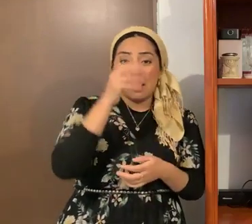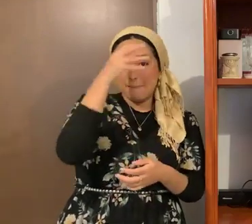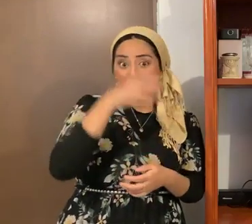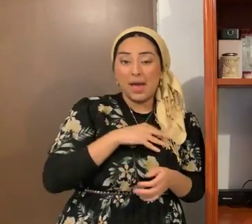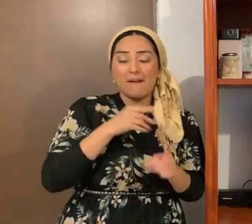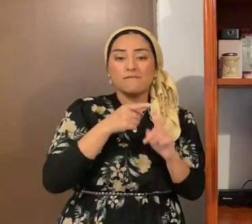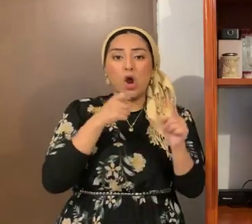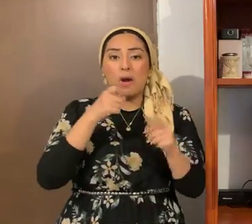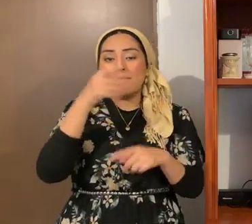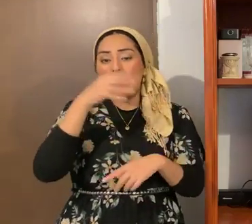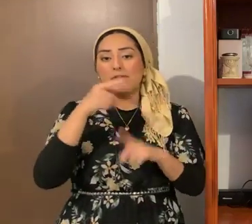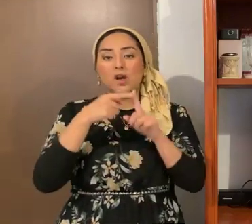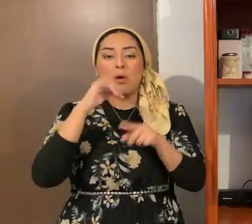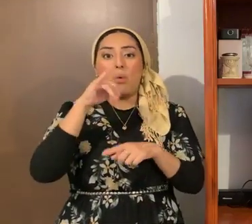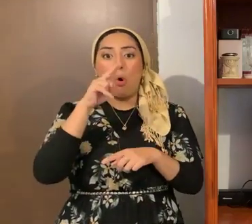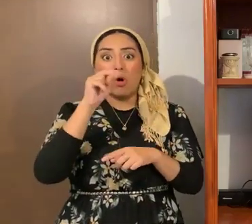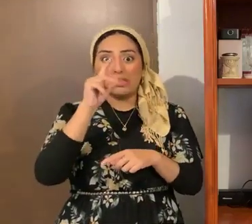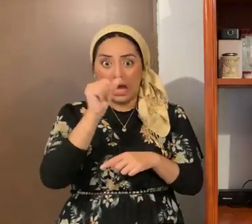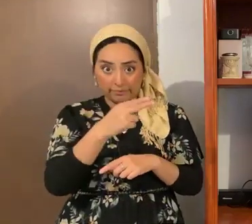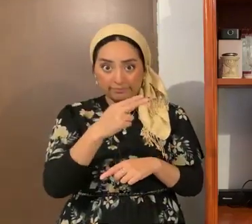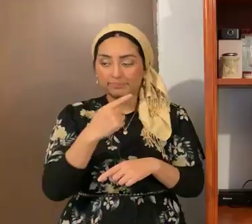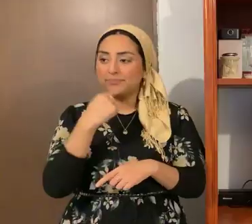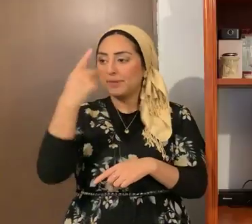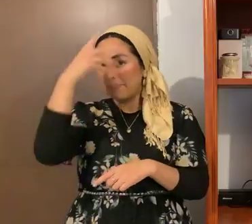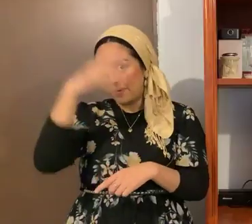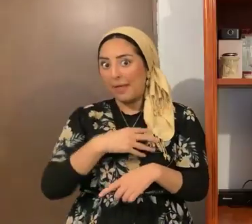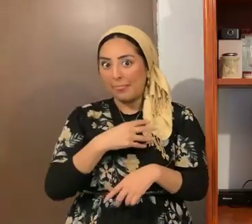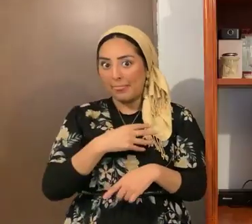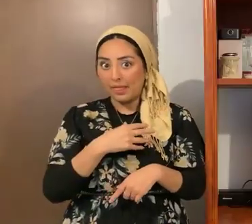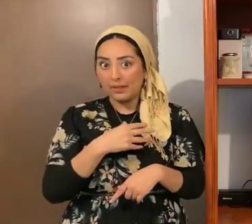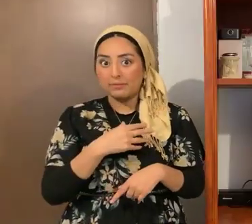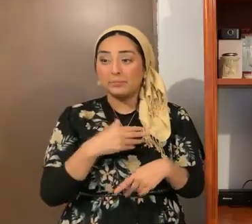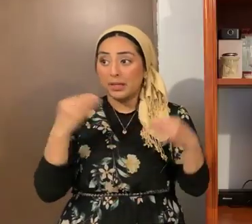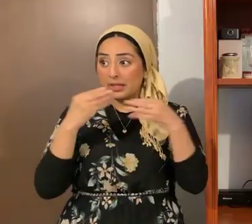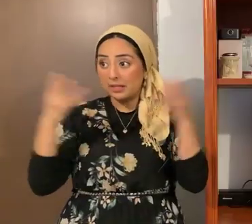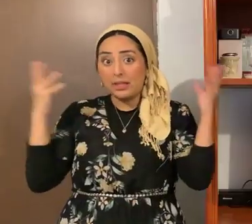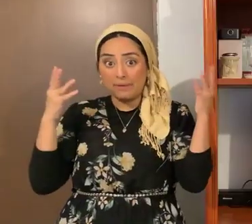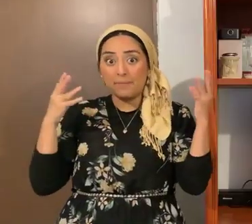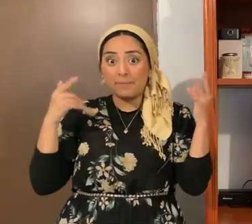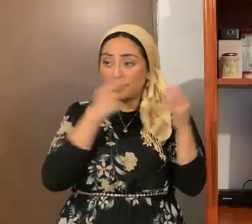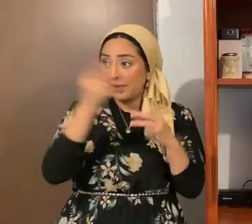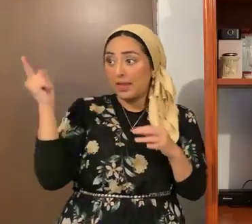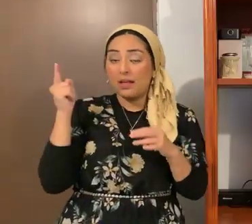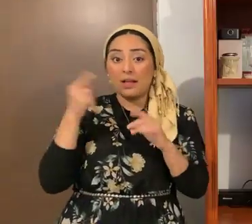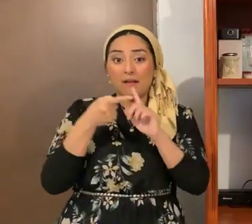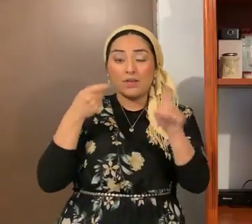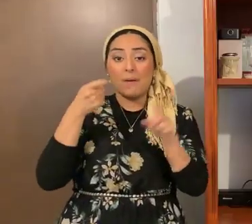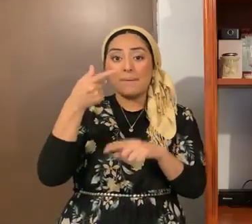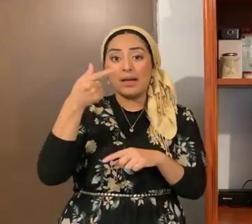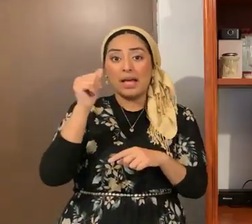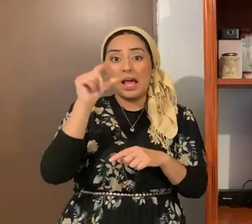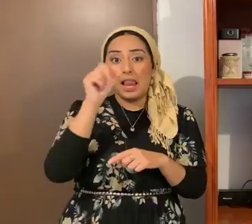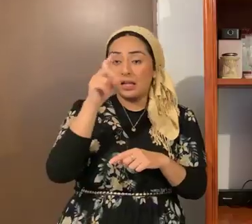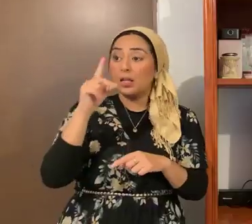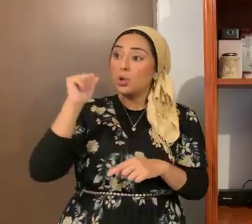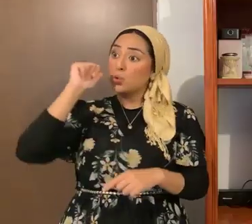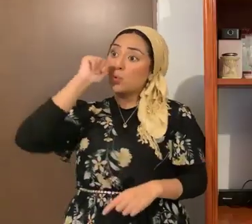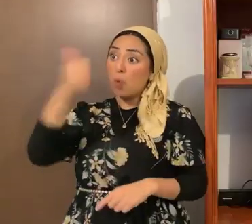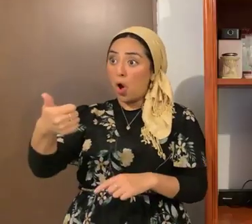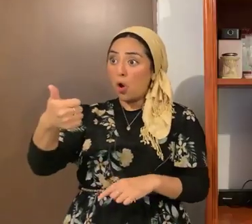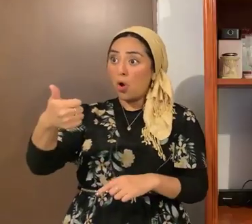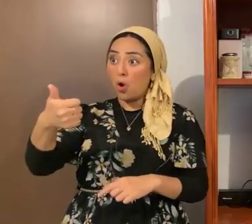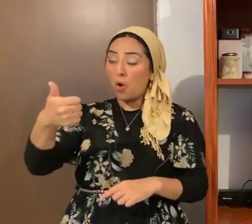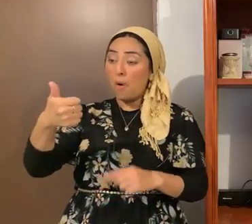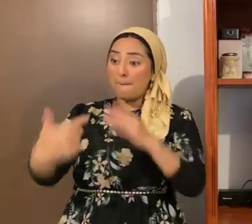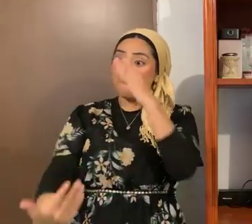hombres de Judá. Y respondieron a los mensajeros que habían venido: así diréis a los de Jabes de Galad: mañana al calentar el sol seréis